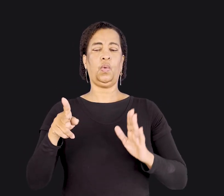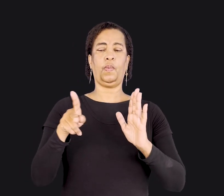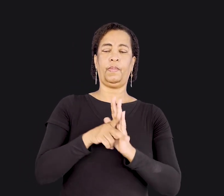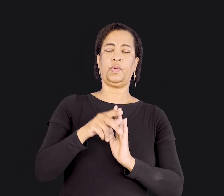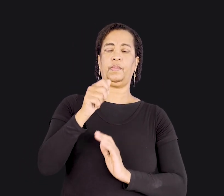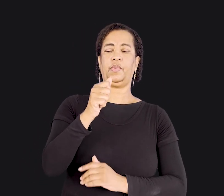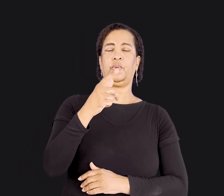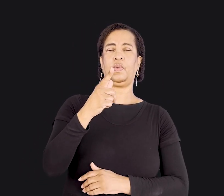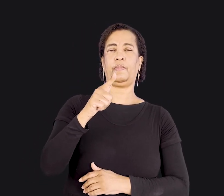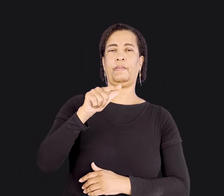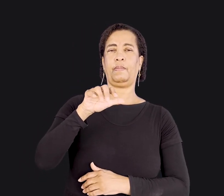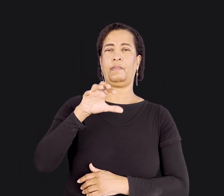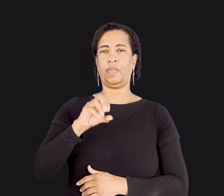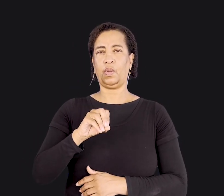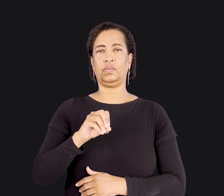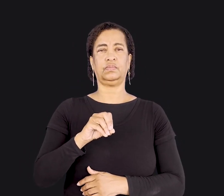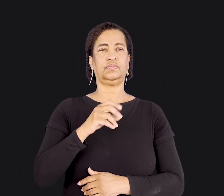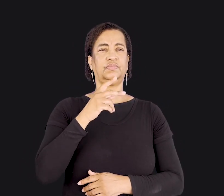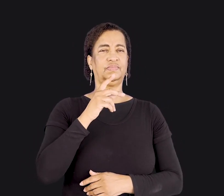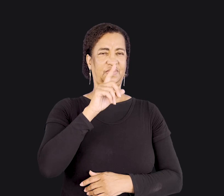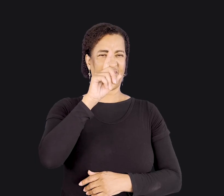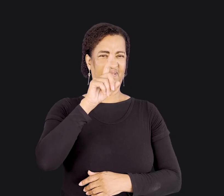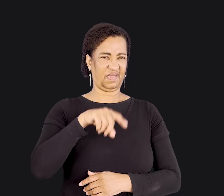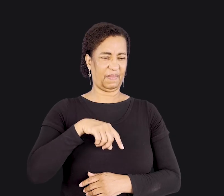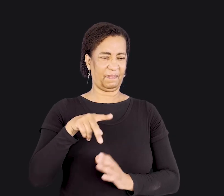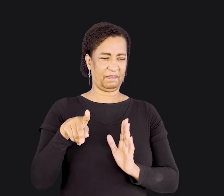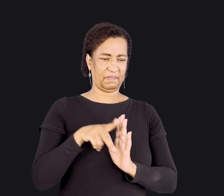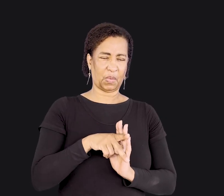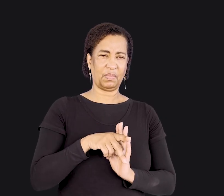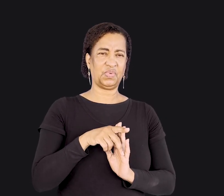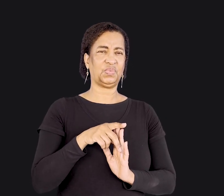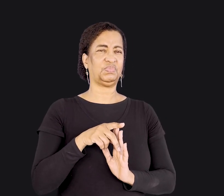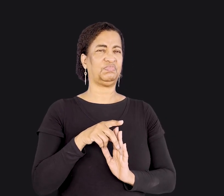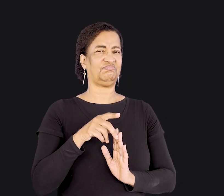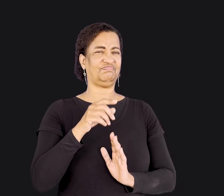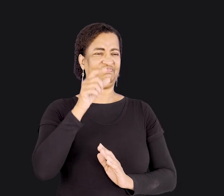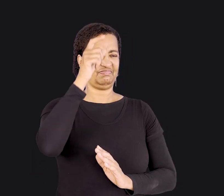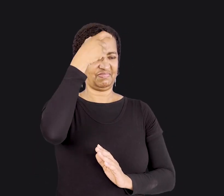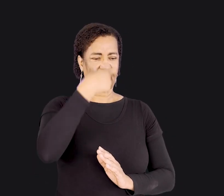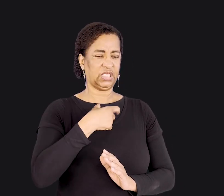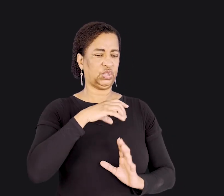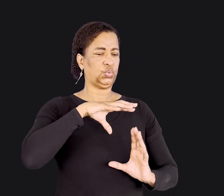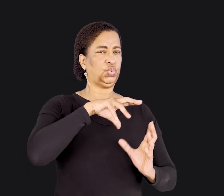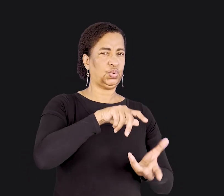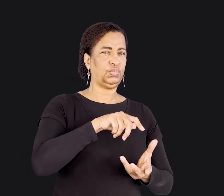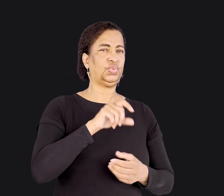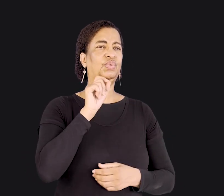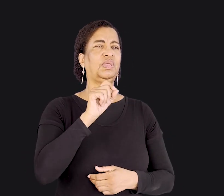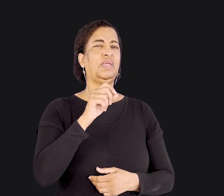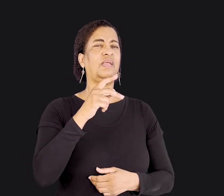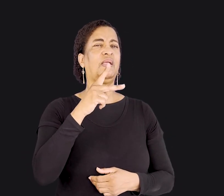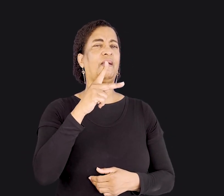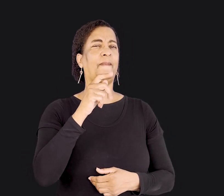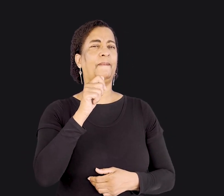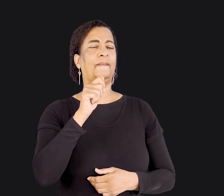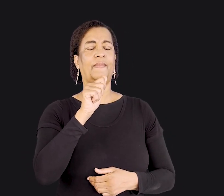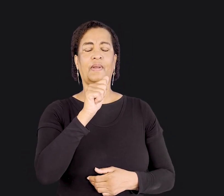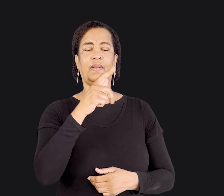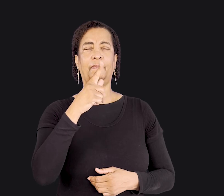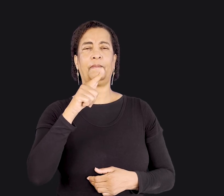sou de Apolo, não estão sendo mundanos? Afinal de contas, quem é Apolo? Quem é Paulo?